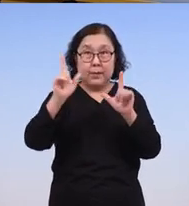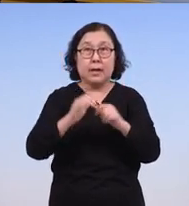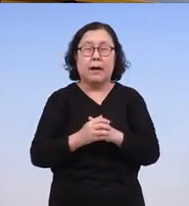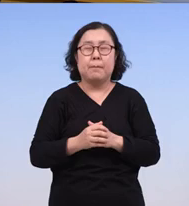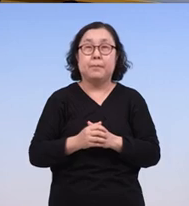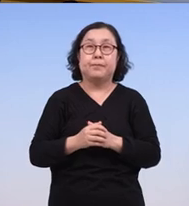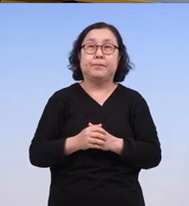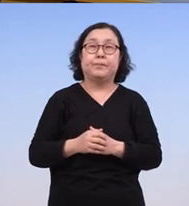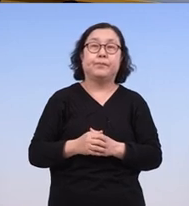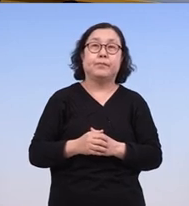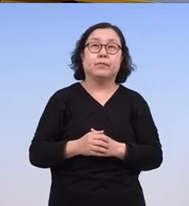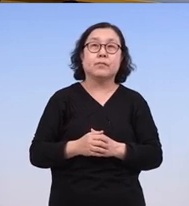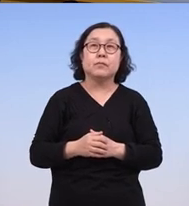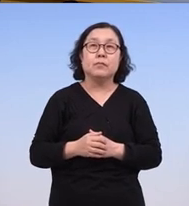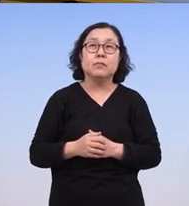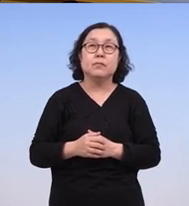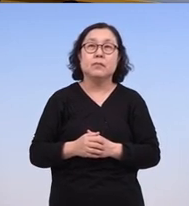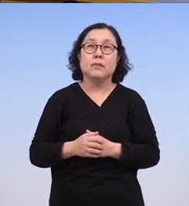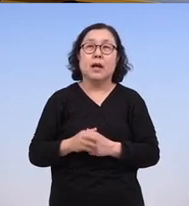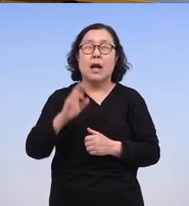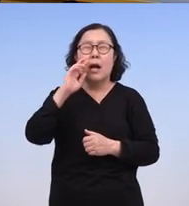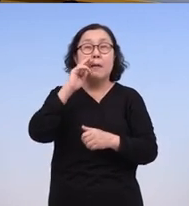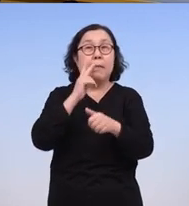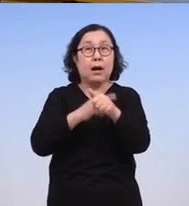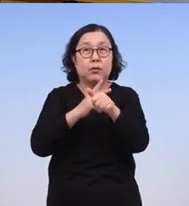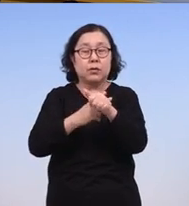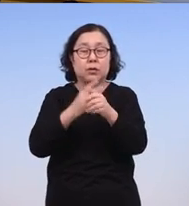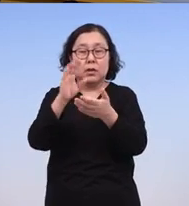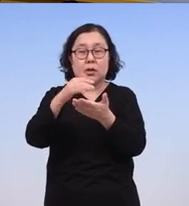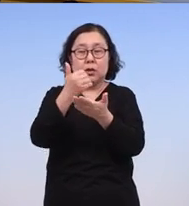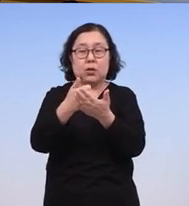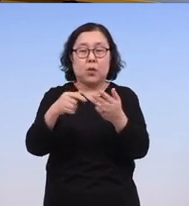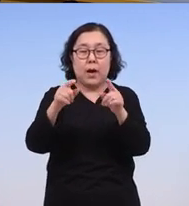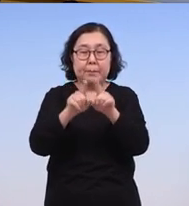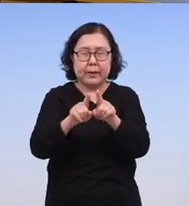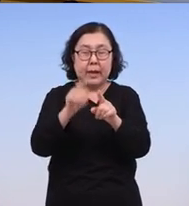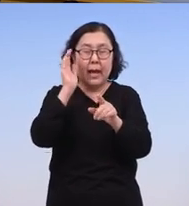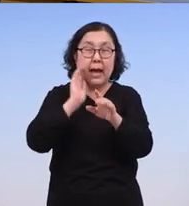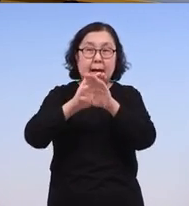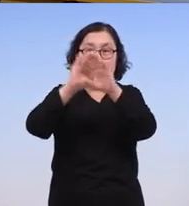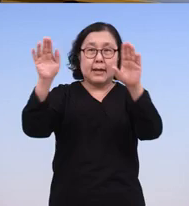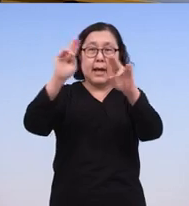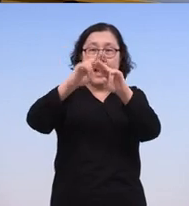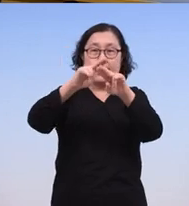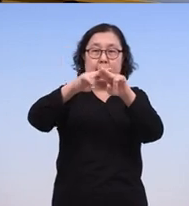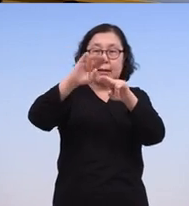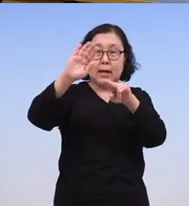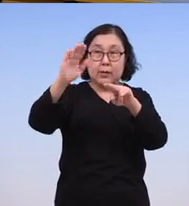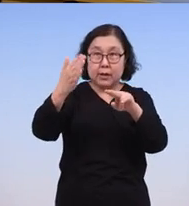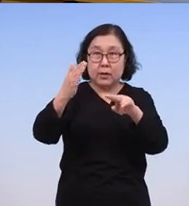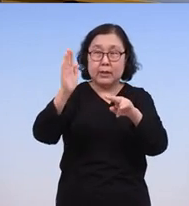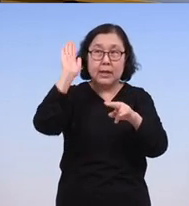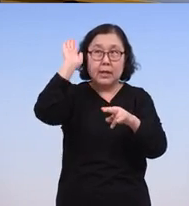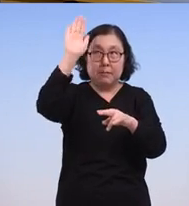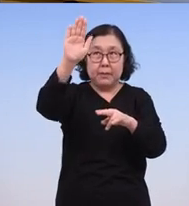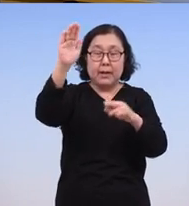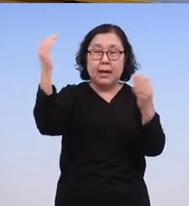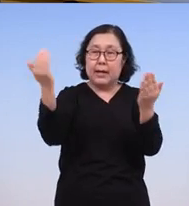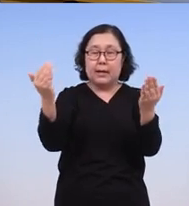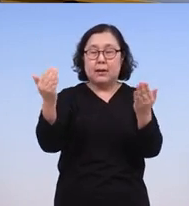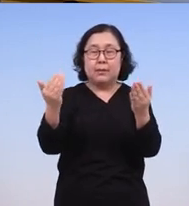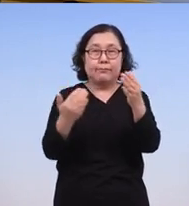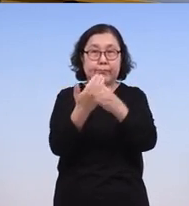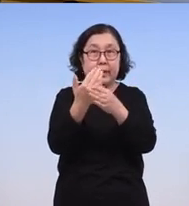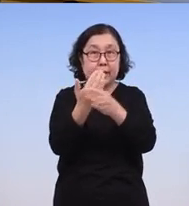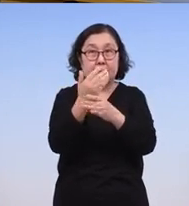뭡니까? 지금 이게 뭘 의미하는가 하면은, 사도 바울은 우리가 그리스도와 함께 하늘에 앉게 된 것이 미래에 일어난